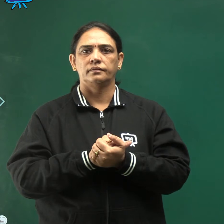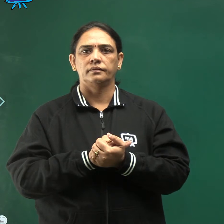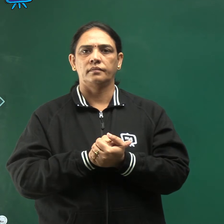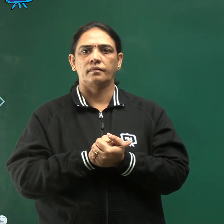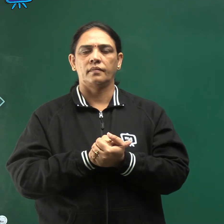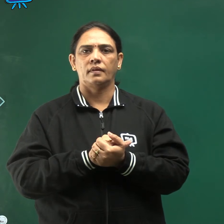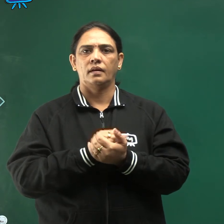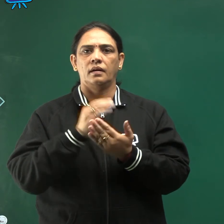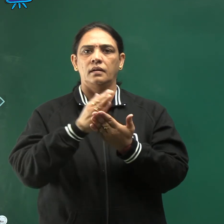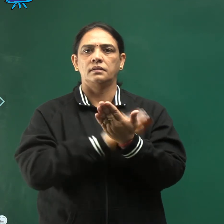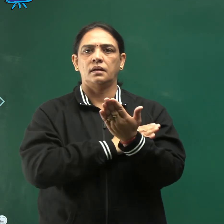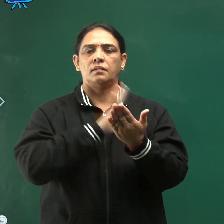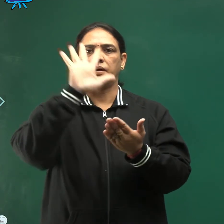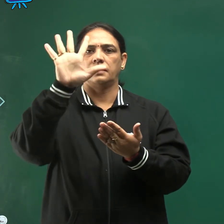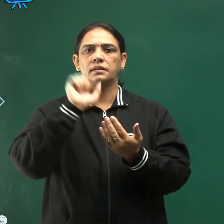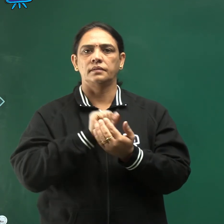चरण 5,